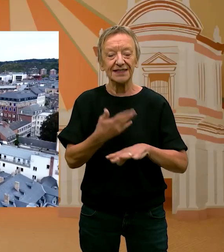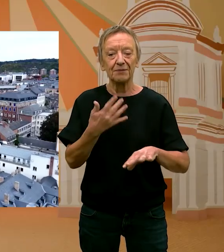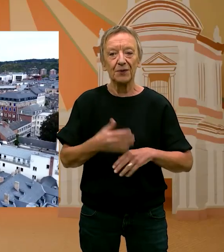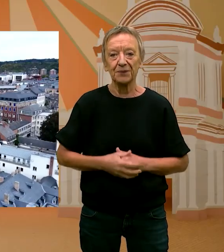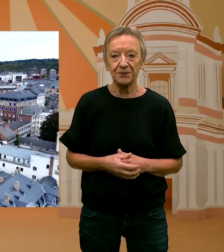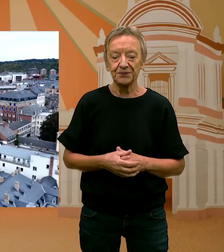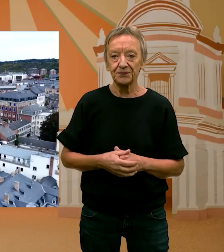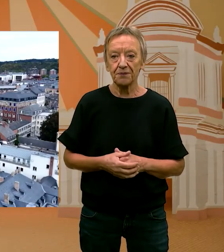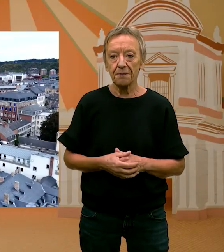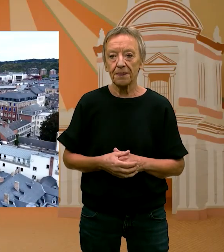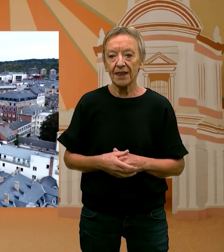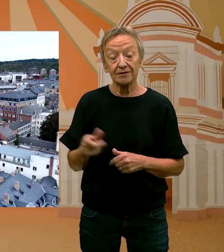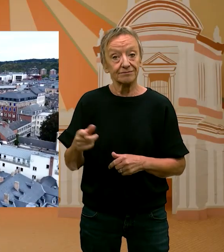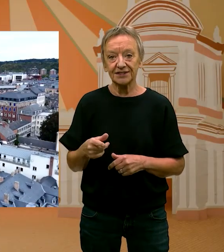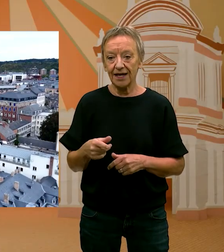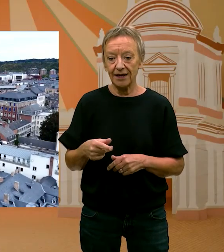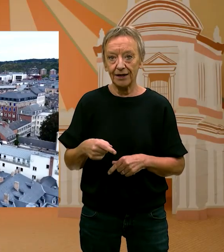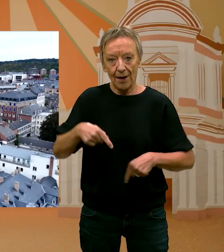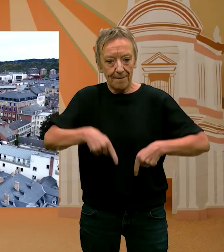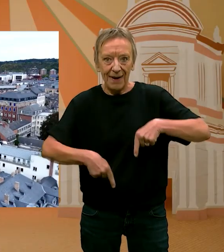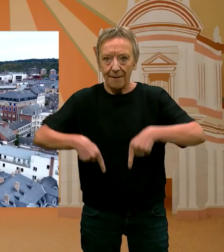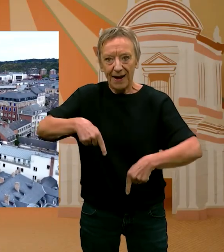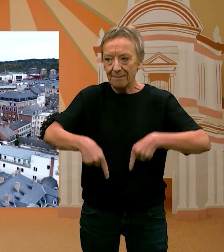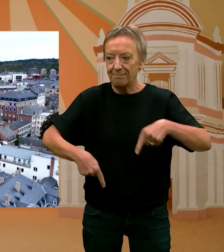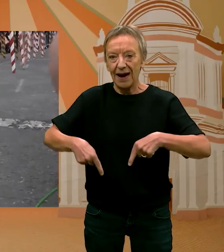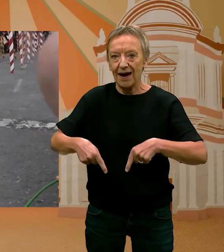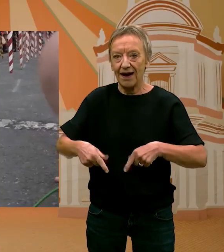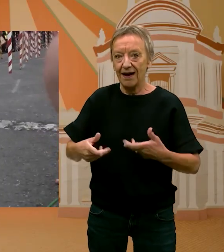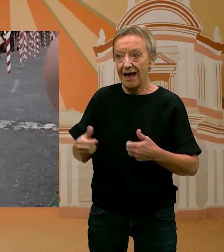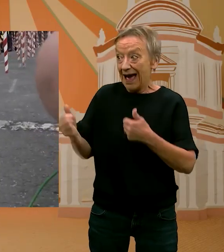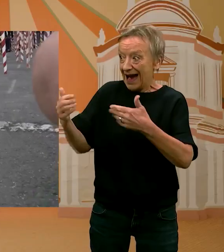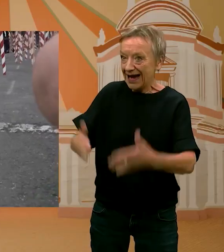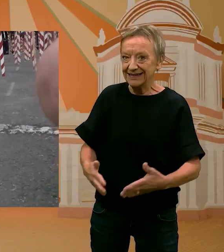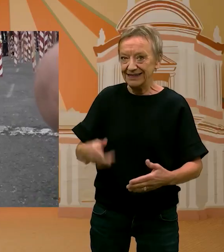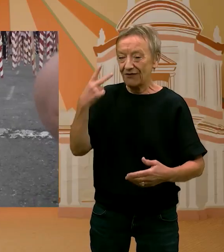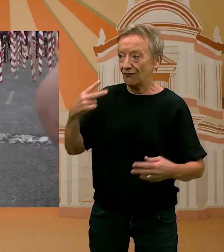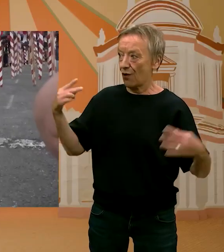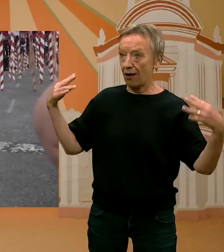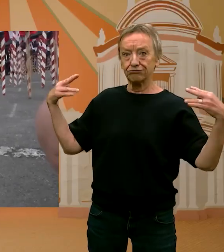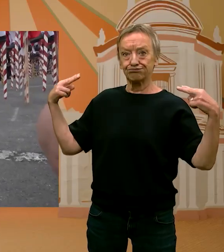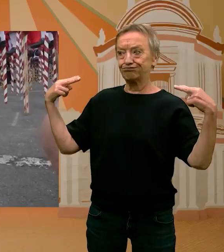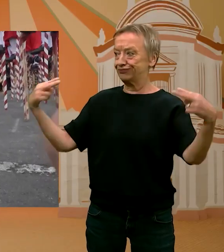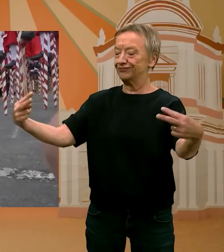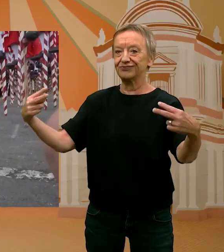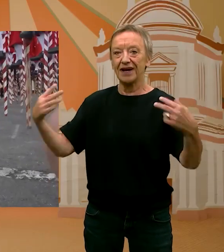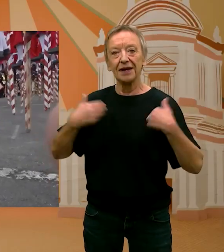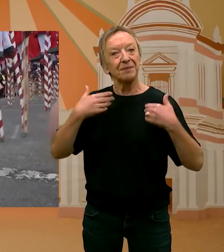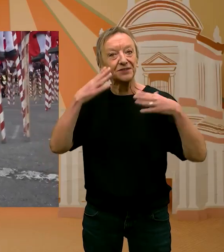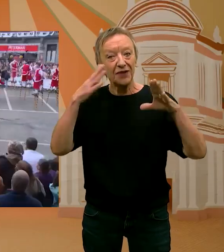voit ce public, les gens, nos amis, la famille, les gens, les Namurois qui vous soutiennent, c'est un sentiment absolument incroyable. Je crois